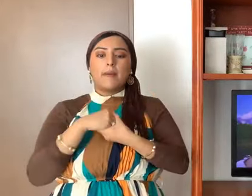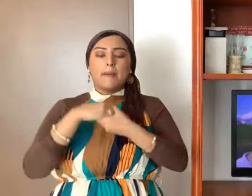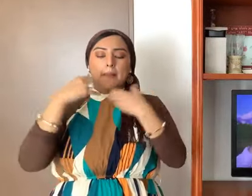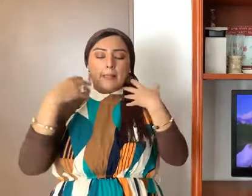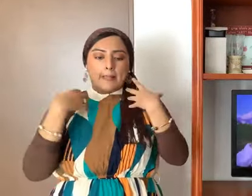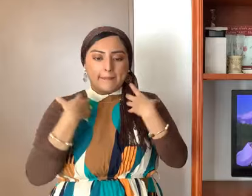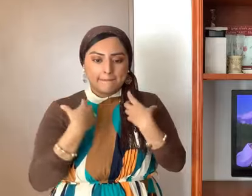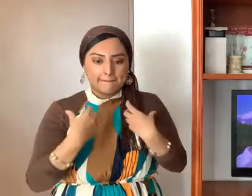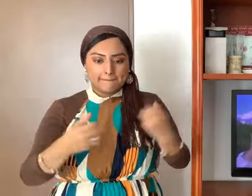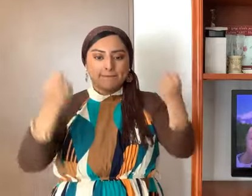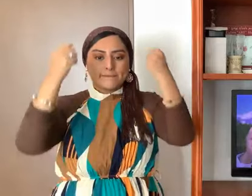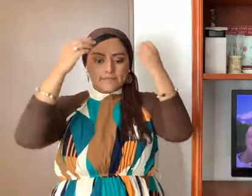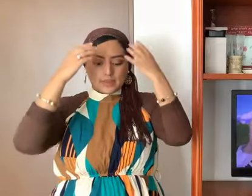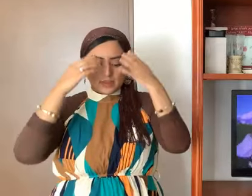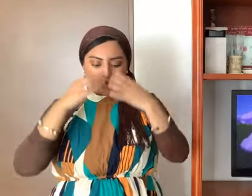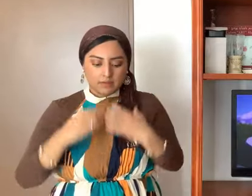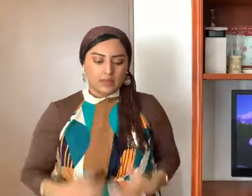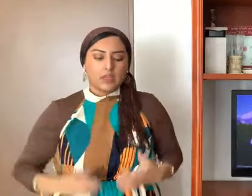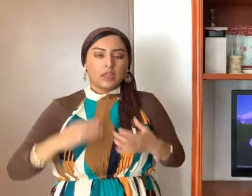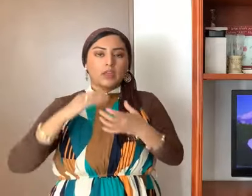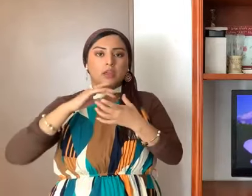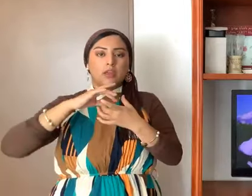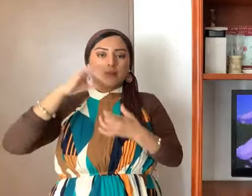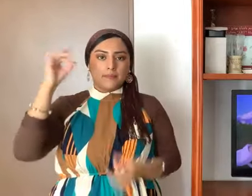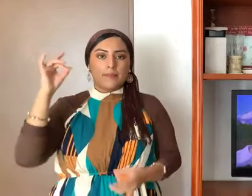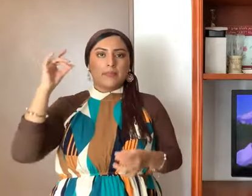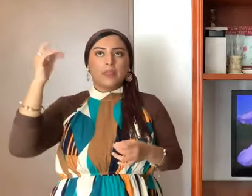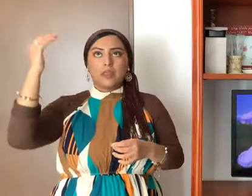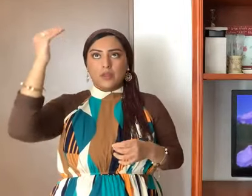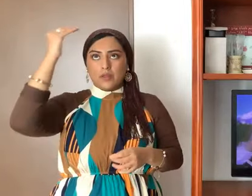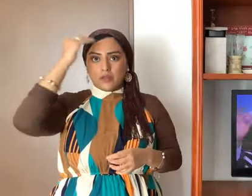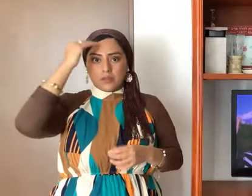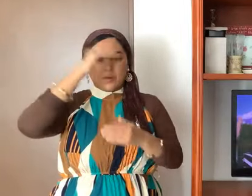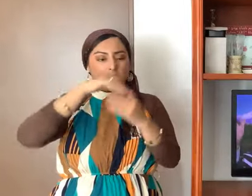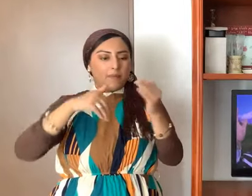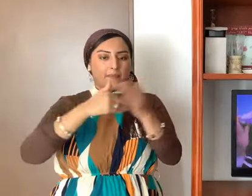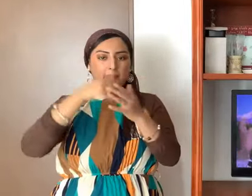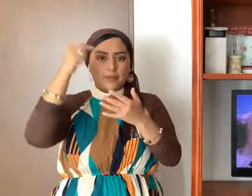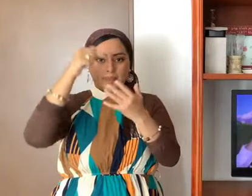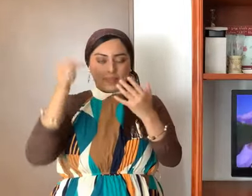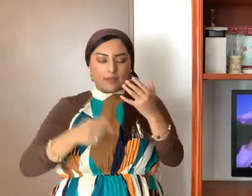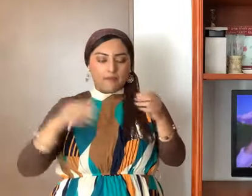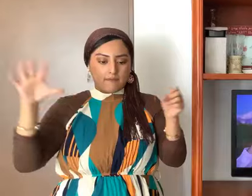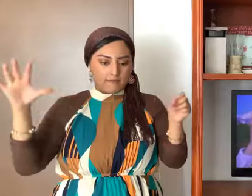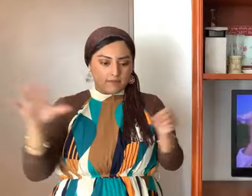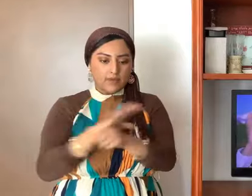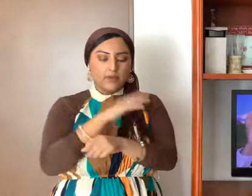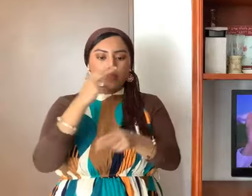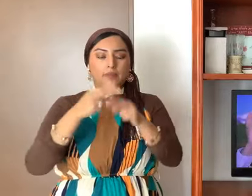en potencia física, espiritual, mental y de todo tipo en plenitud.